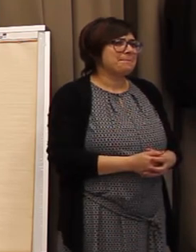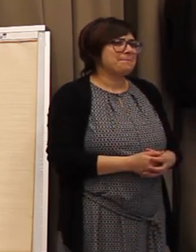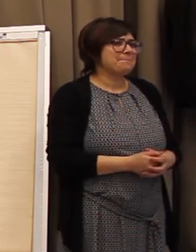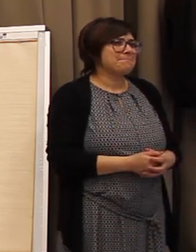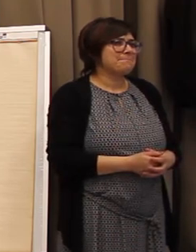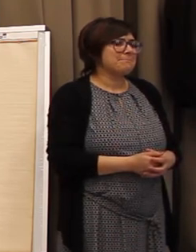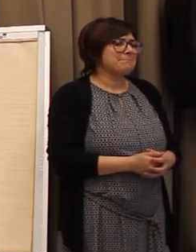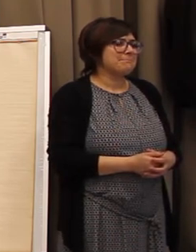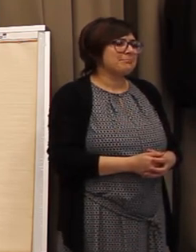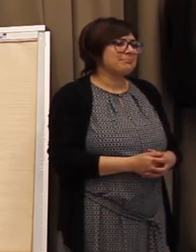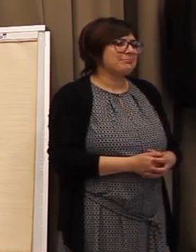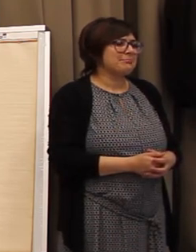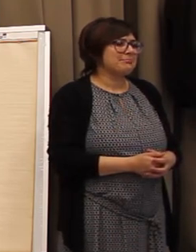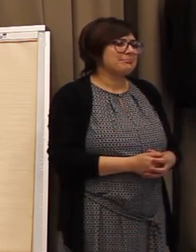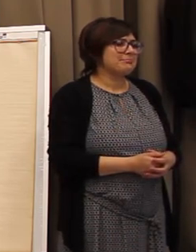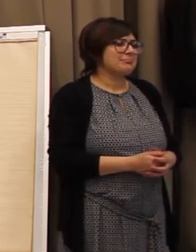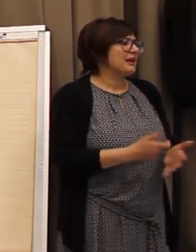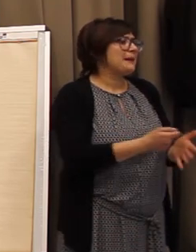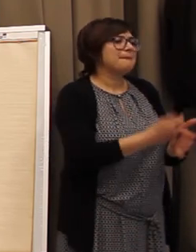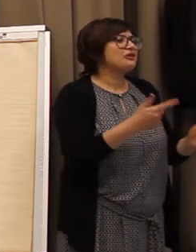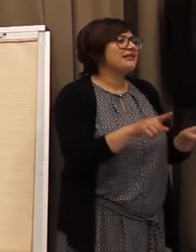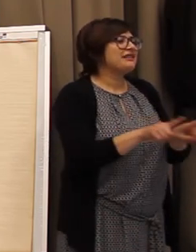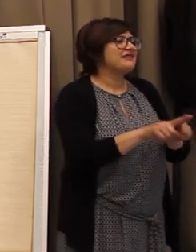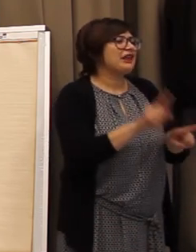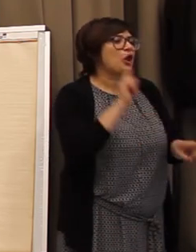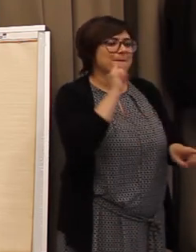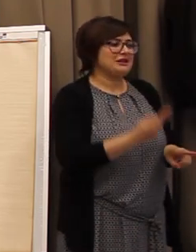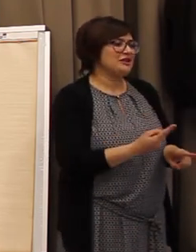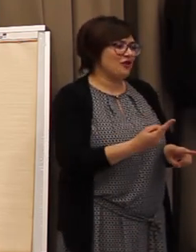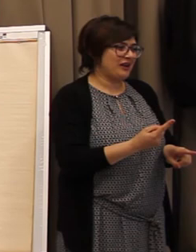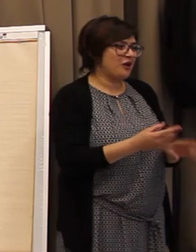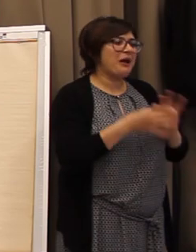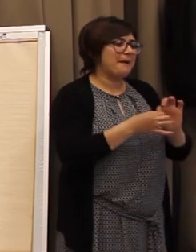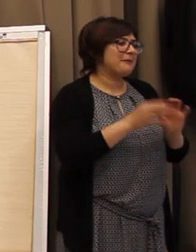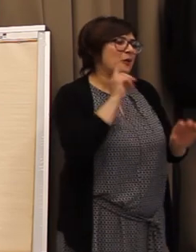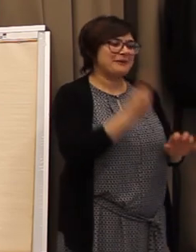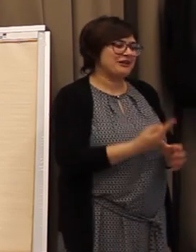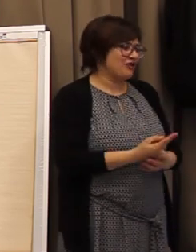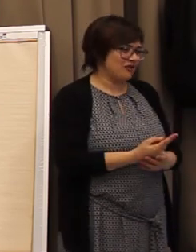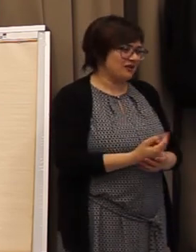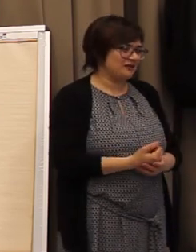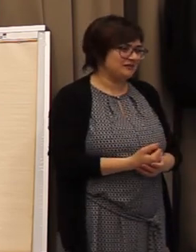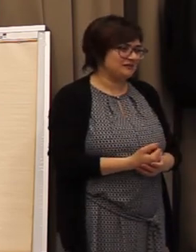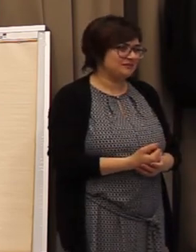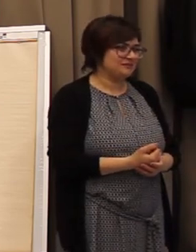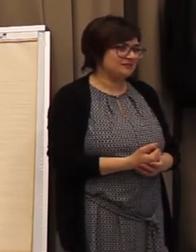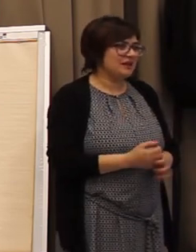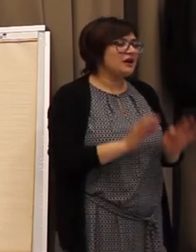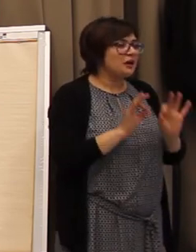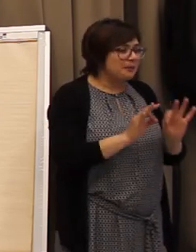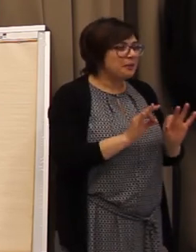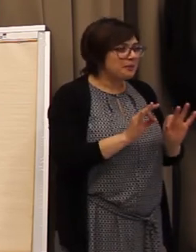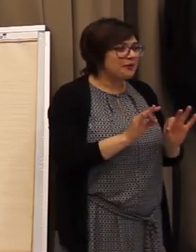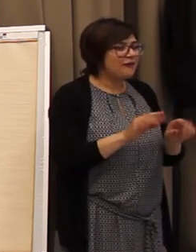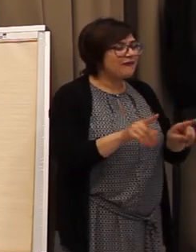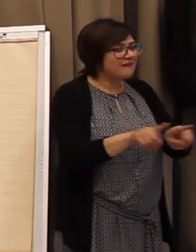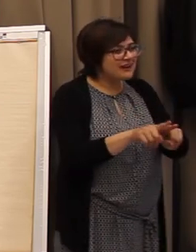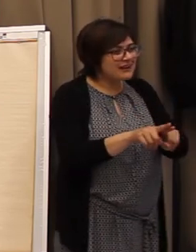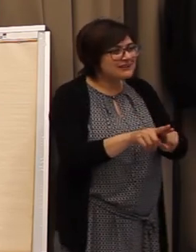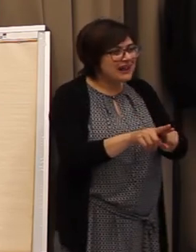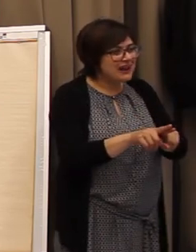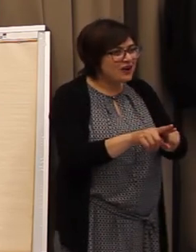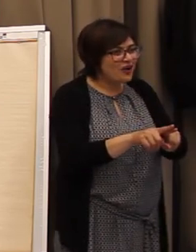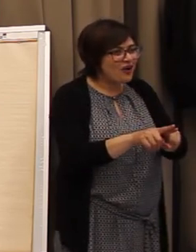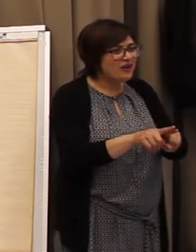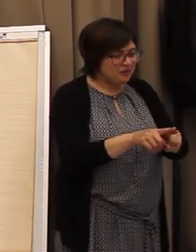Chiunque sarà il fratellino migliore e il mio migliore amico. E esa fue la primera